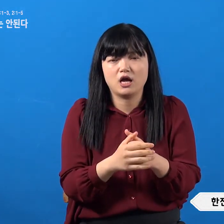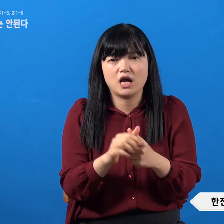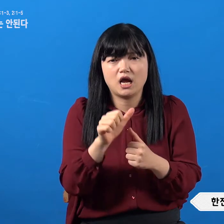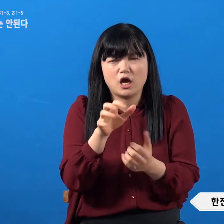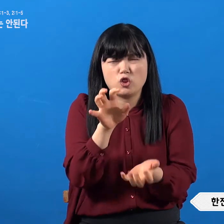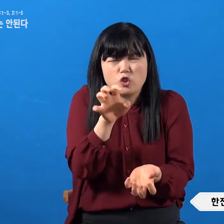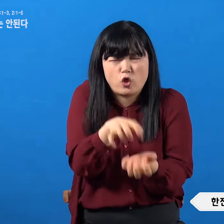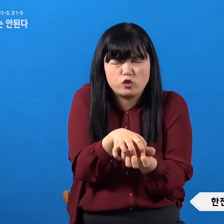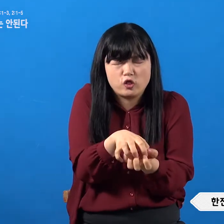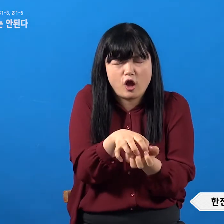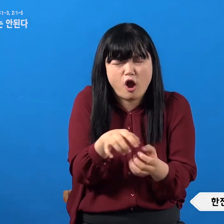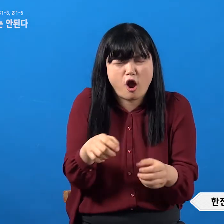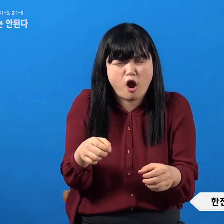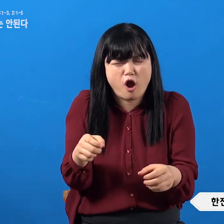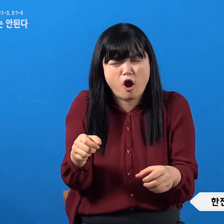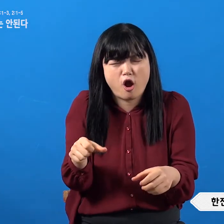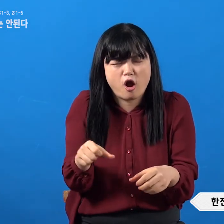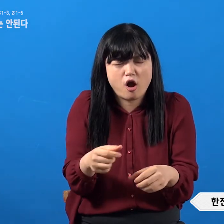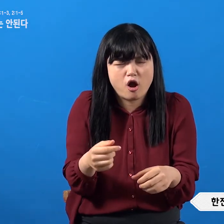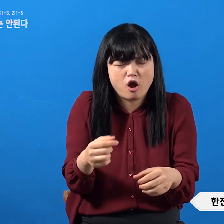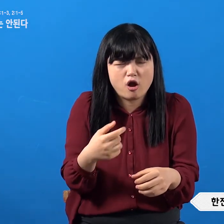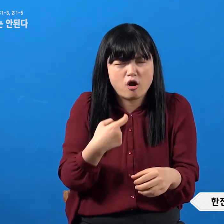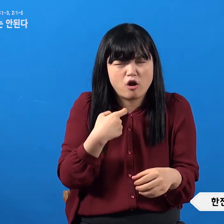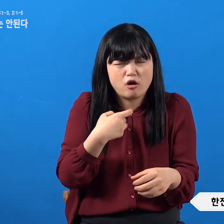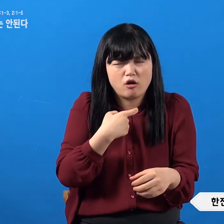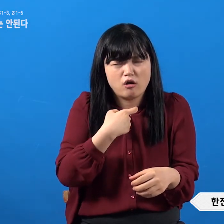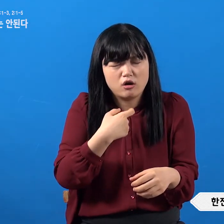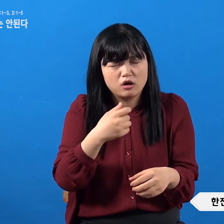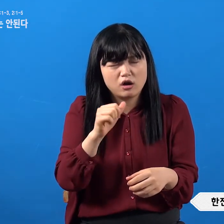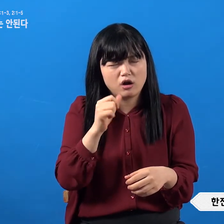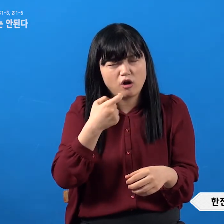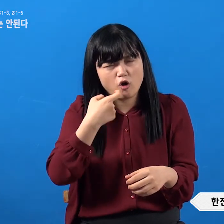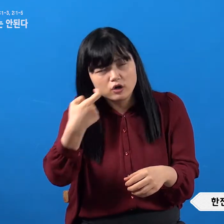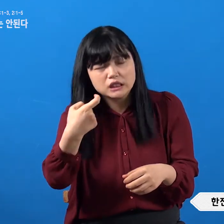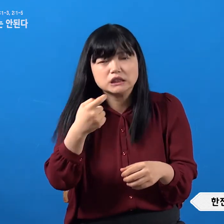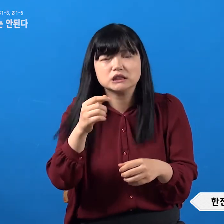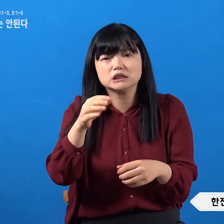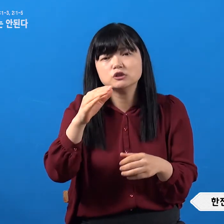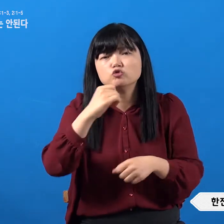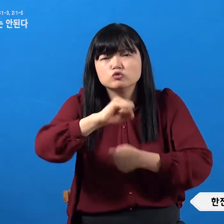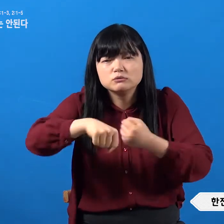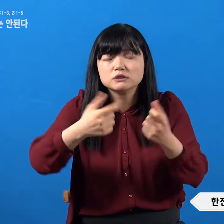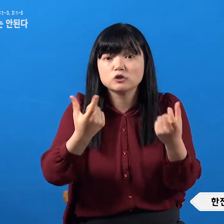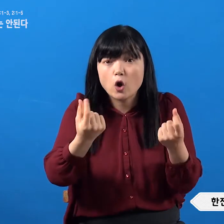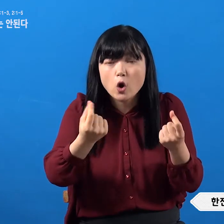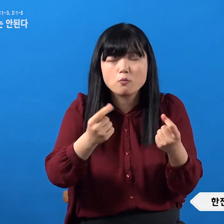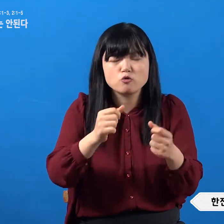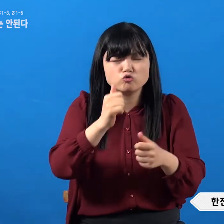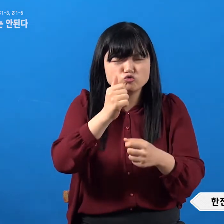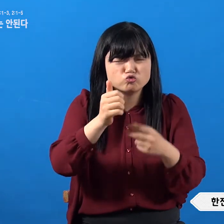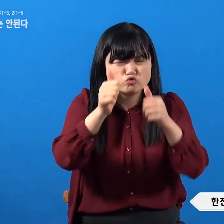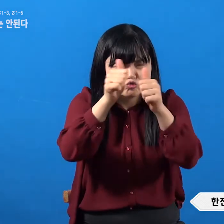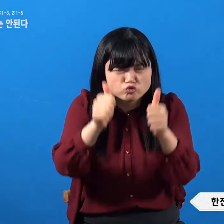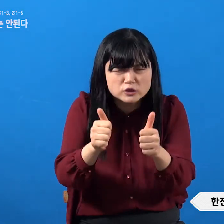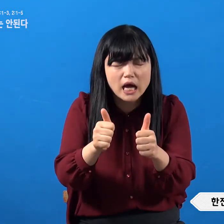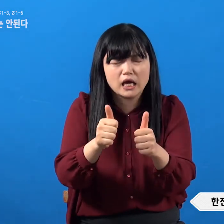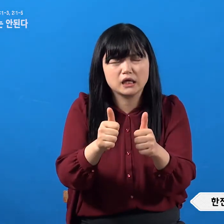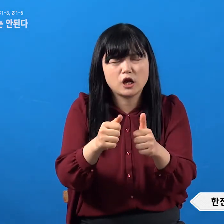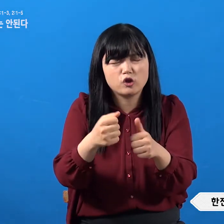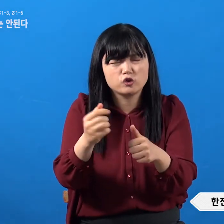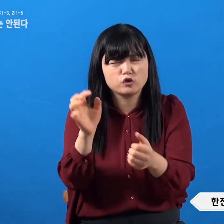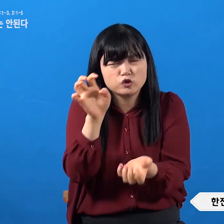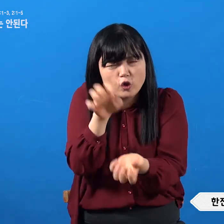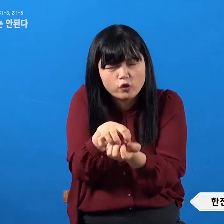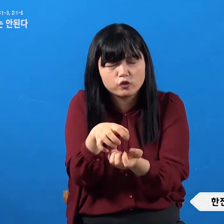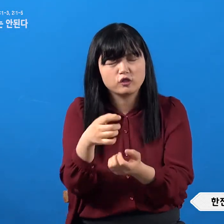덫에 걸려서 죽어가는 짐승처럼 이스라엘도 우상이라는 이 덫에 걸려서 망하게 될